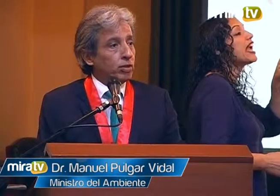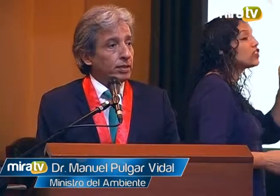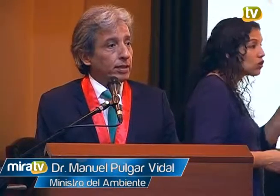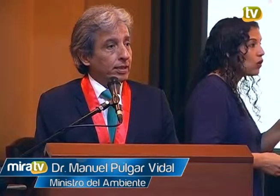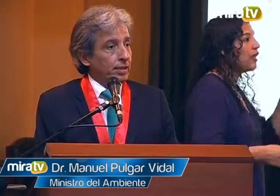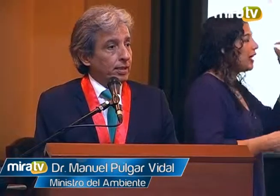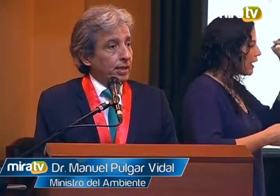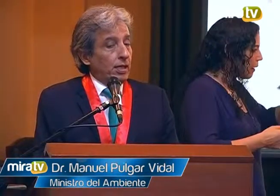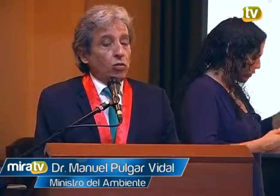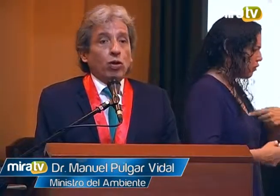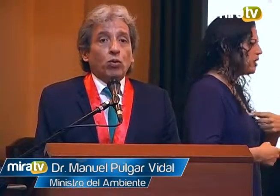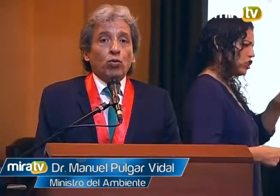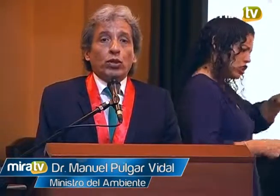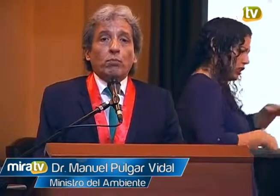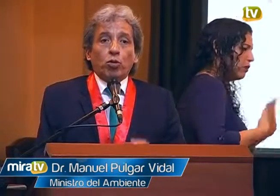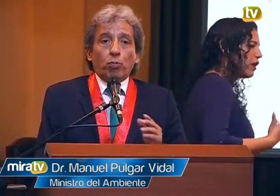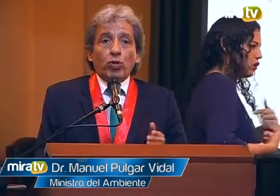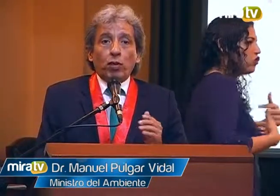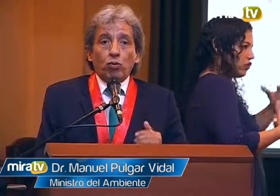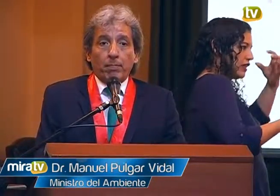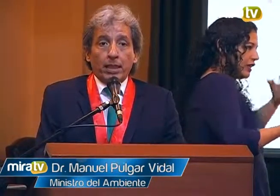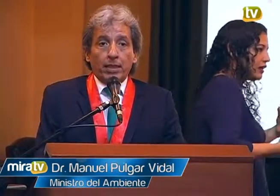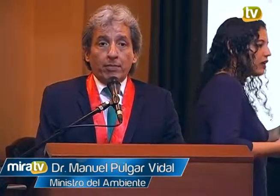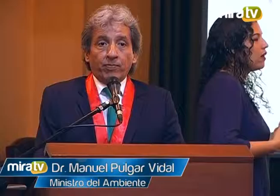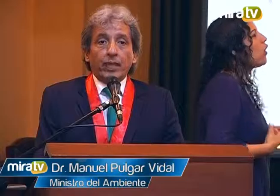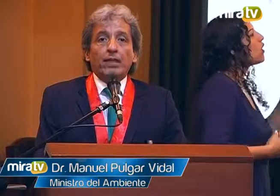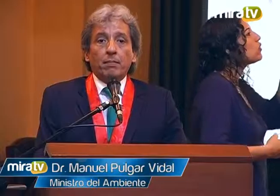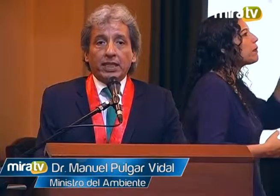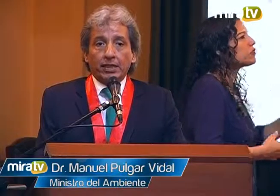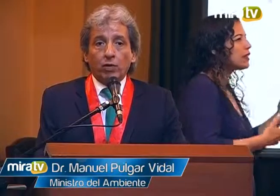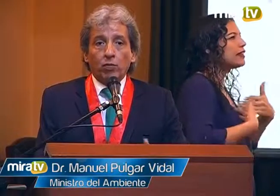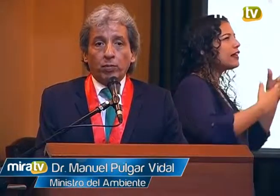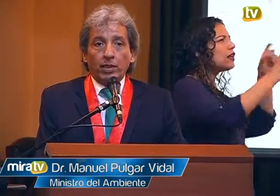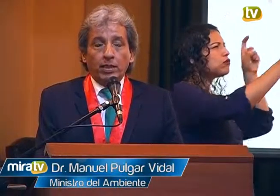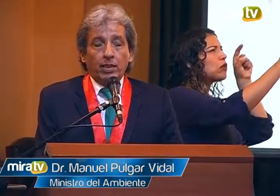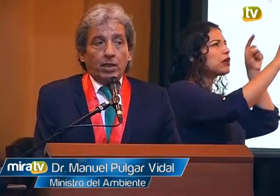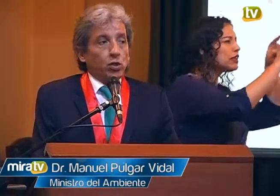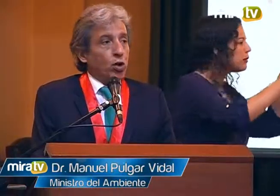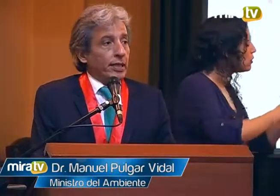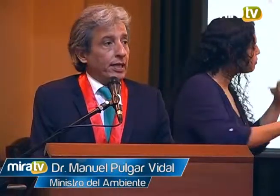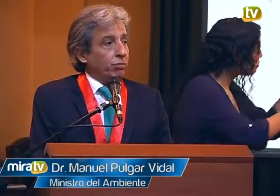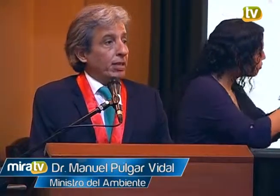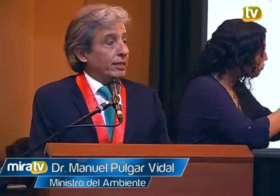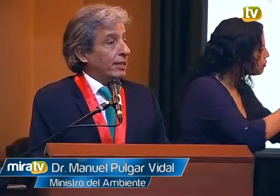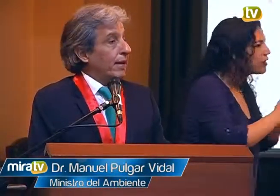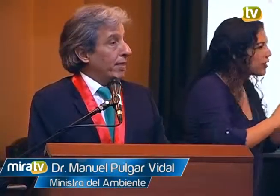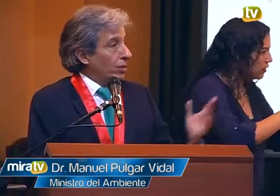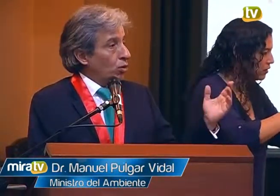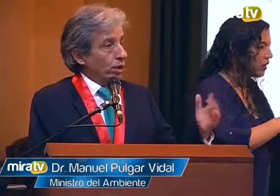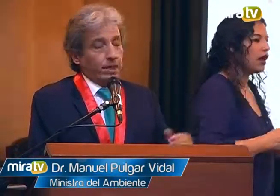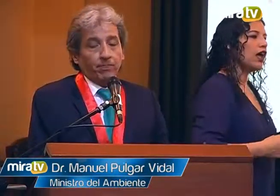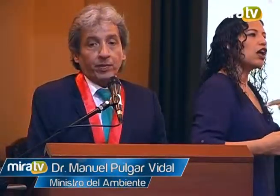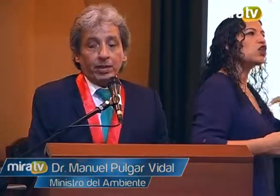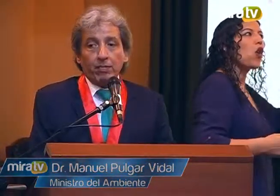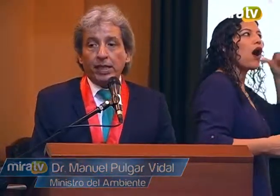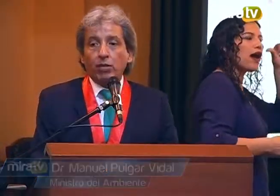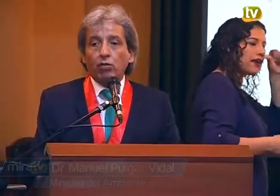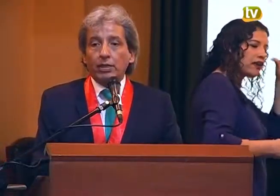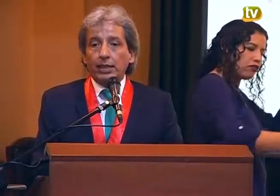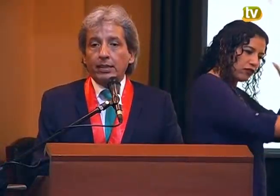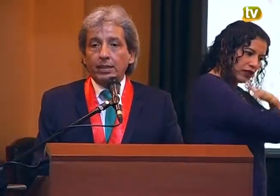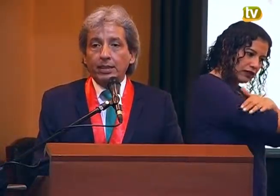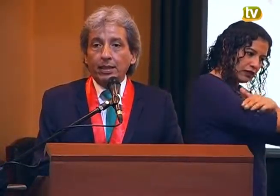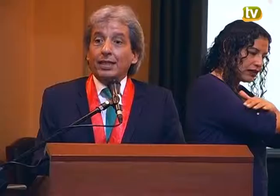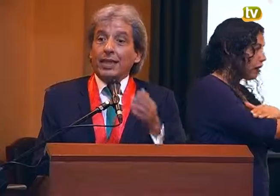peruanos tenemos que tener. Cuando uno se propone una meta, esa meta se cumple. Yo ayer felicitaba, y Jorge también